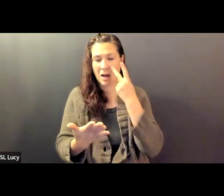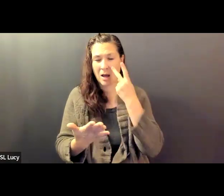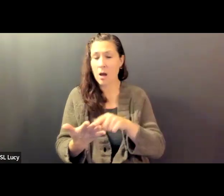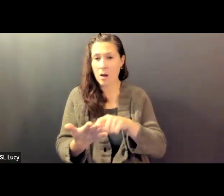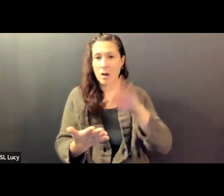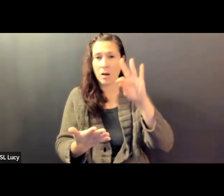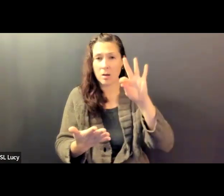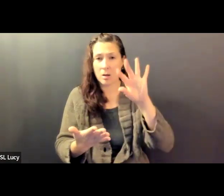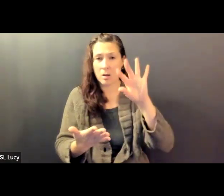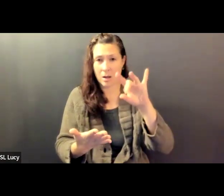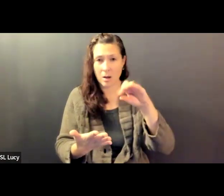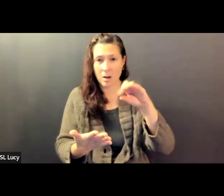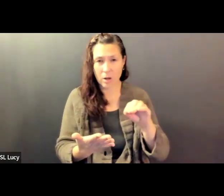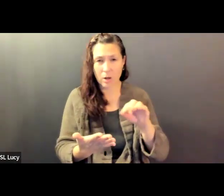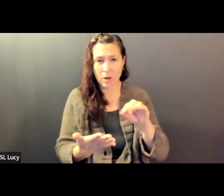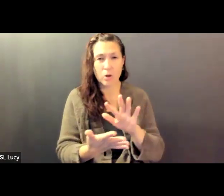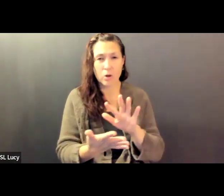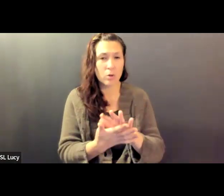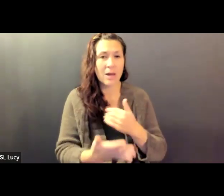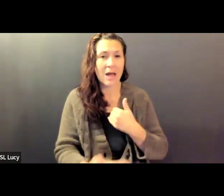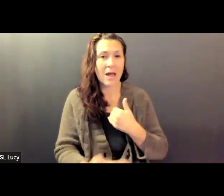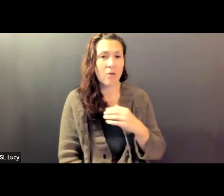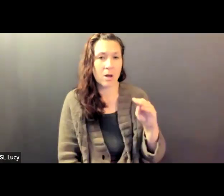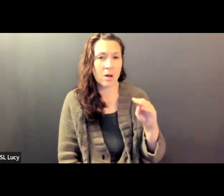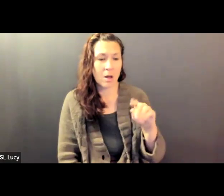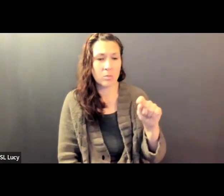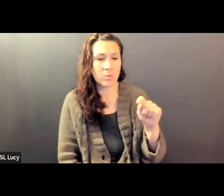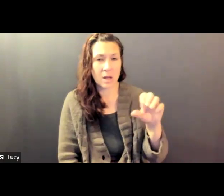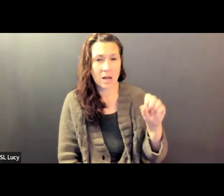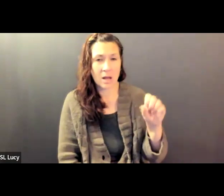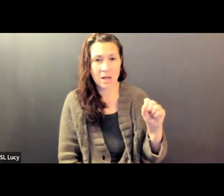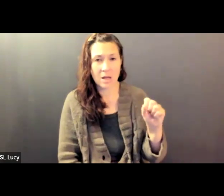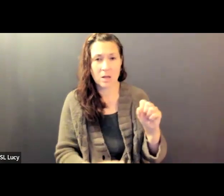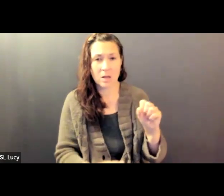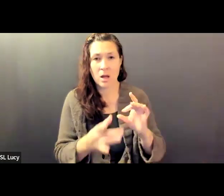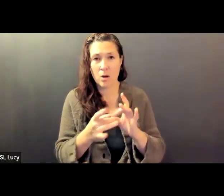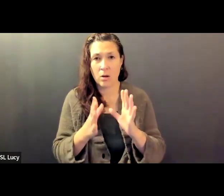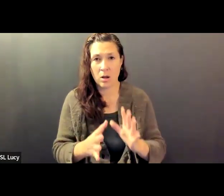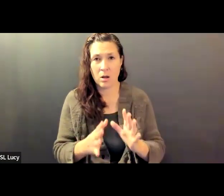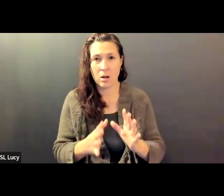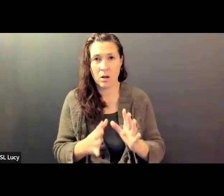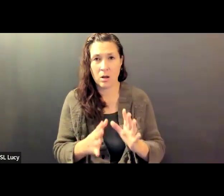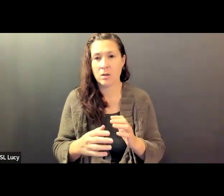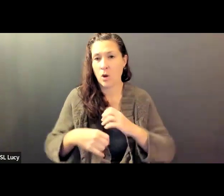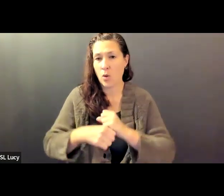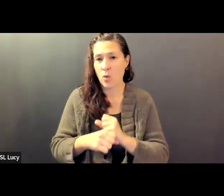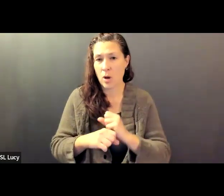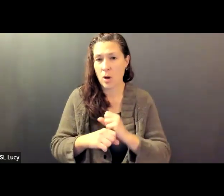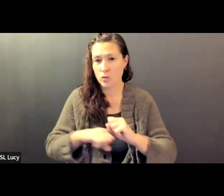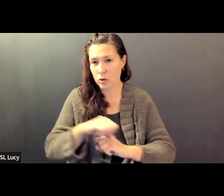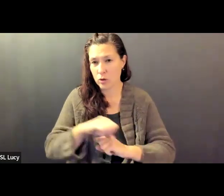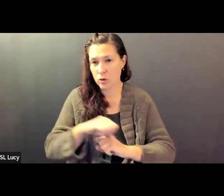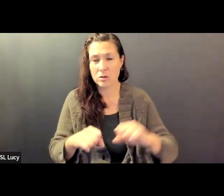schools have MTSS coordinators who create structures for MTSS and